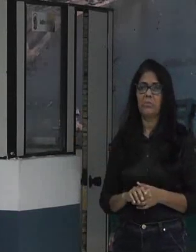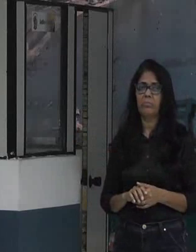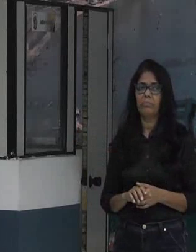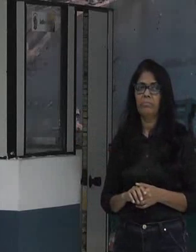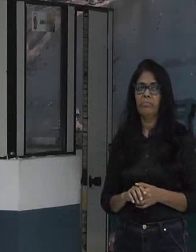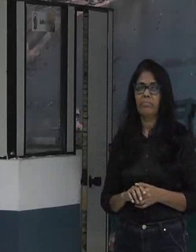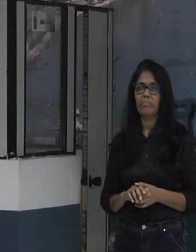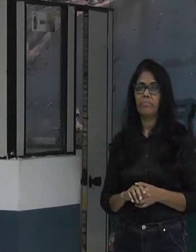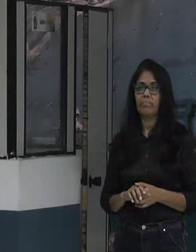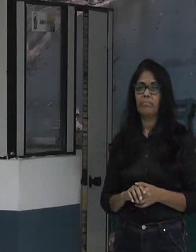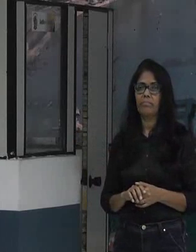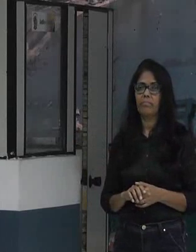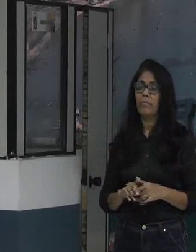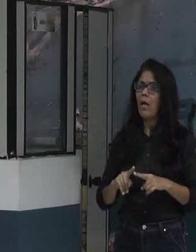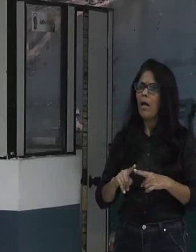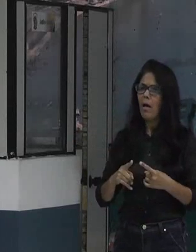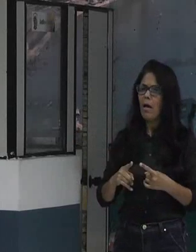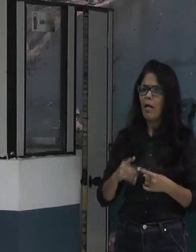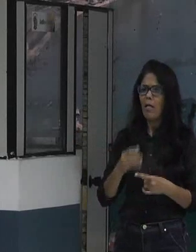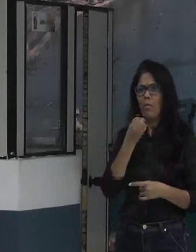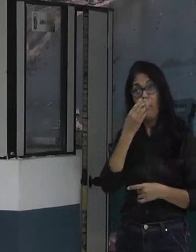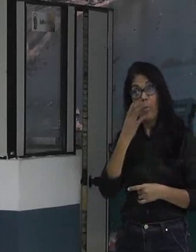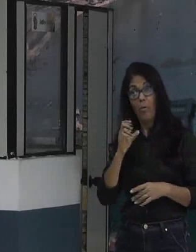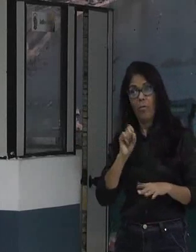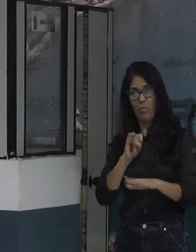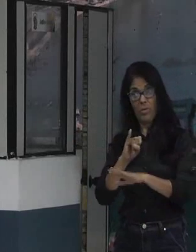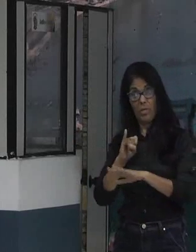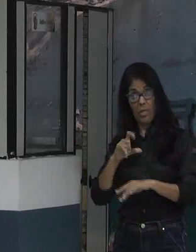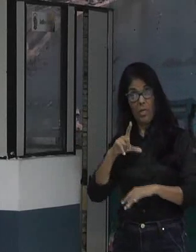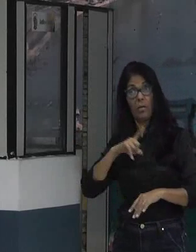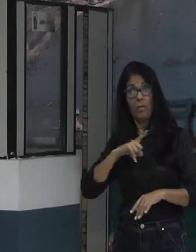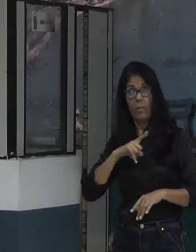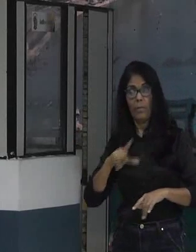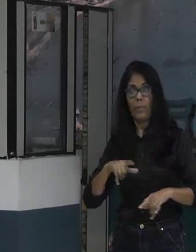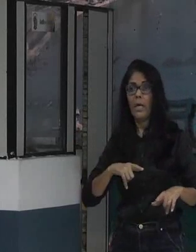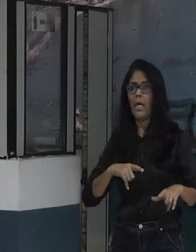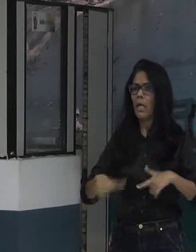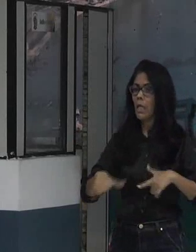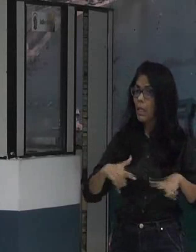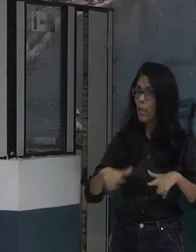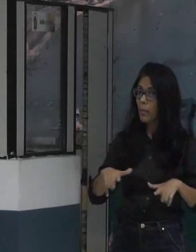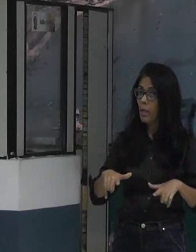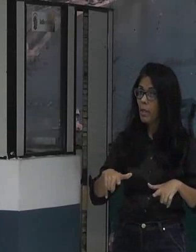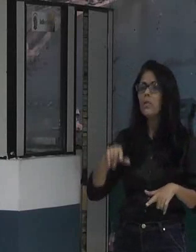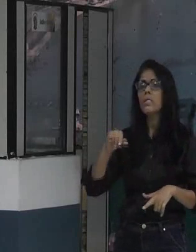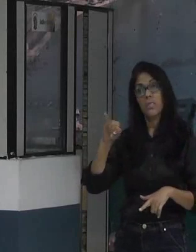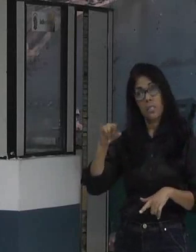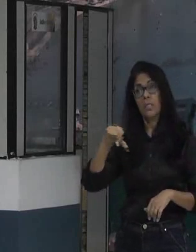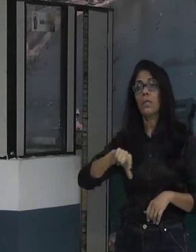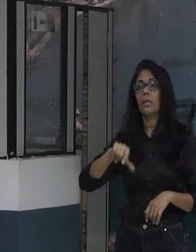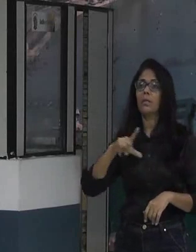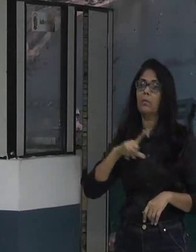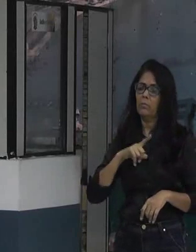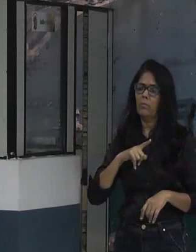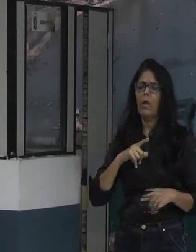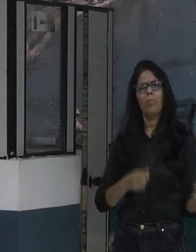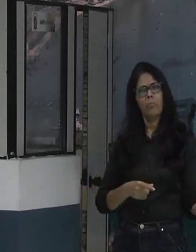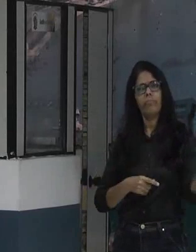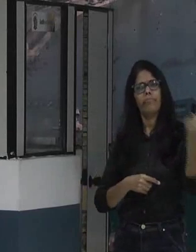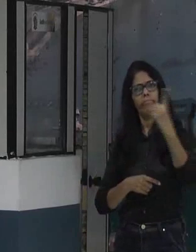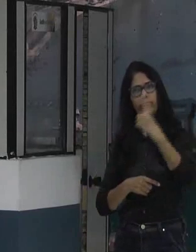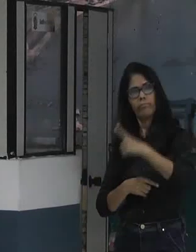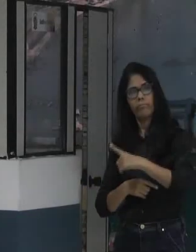Agora, vai ser bom para Ilhéus? Vai gerar emprego? Vai gerar renda? Que venha. Que venha.